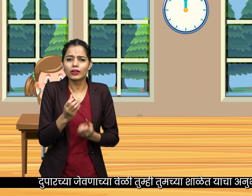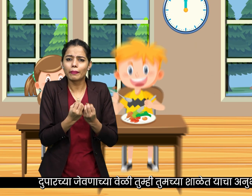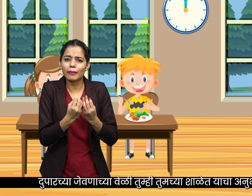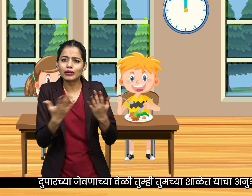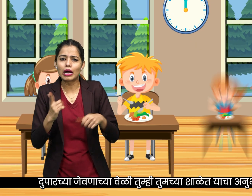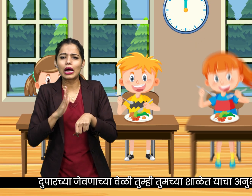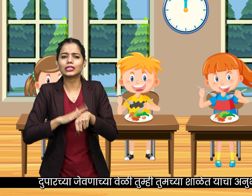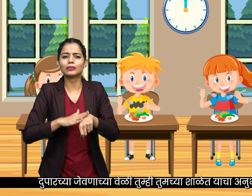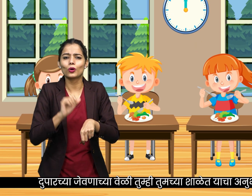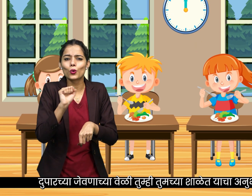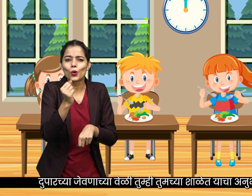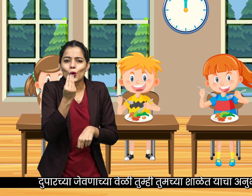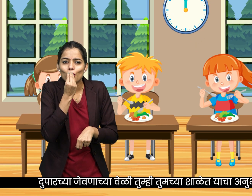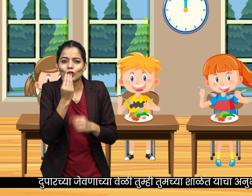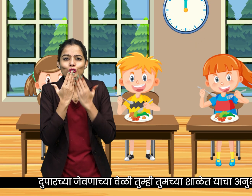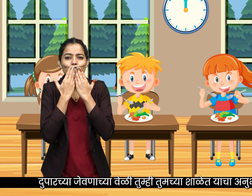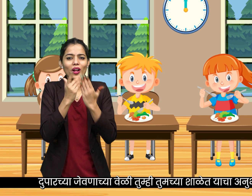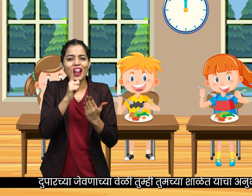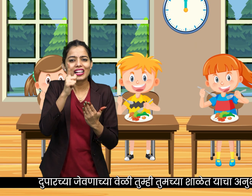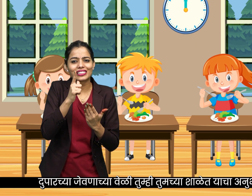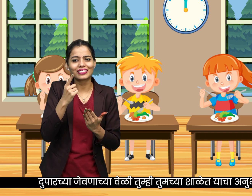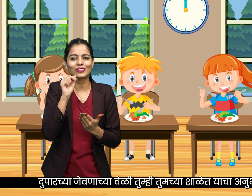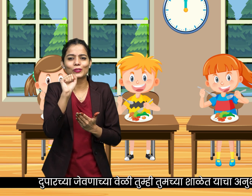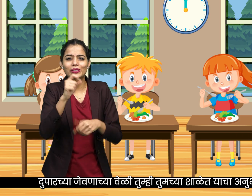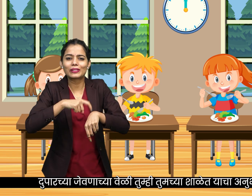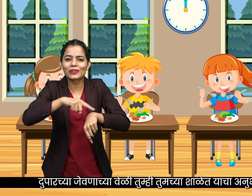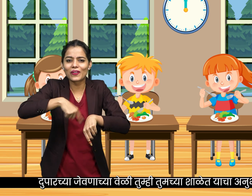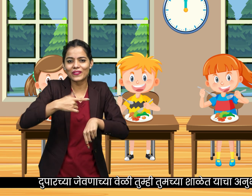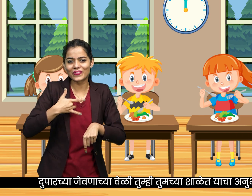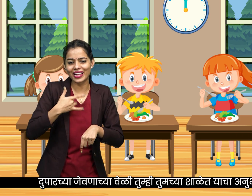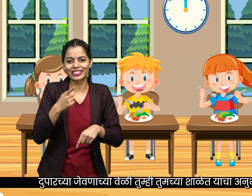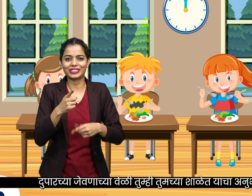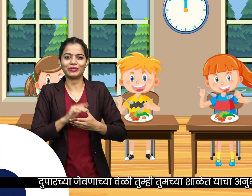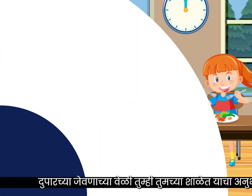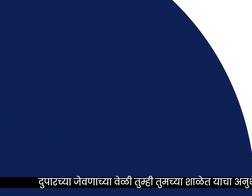दुपारच्या जेवणाच्या वेळी तुम्ही तुमच्या शाळेत याचा अनुभव घेतला असेल ना?